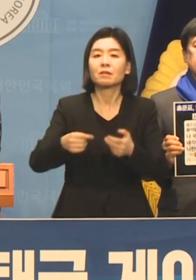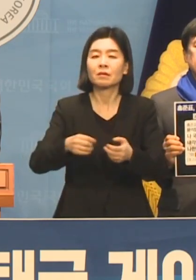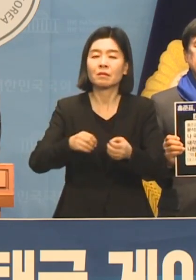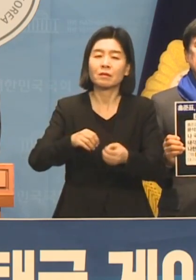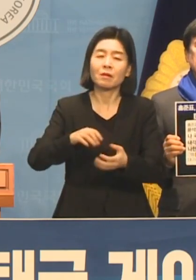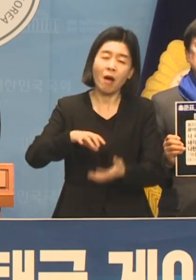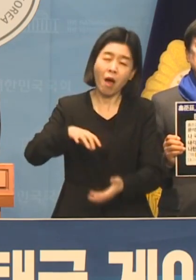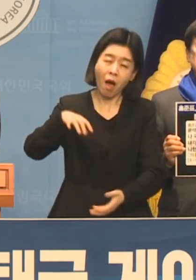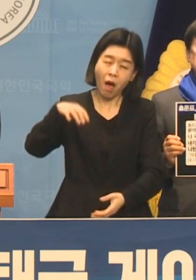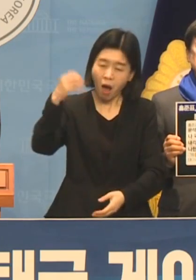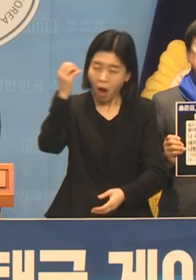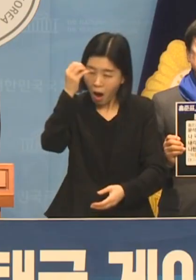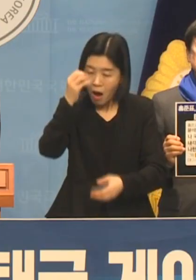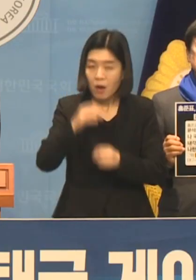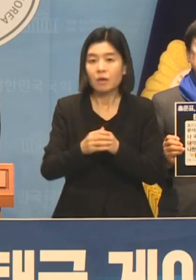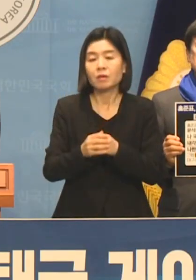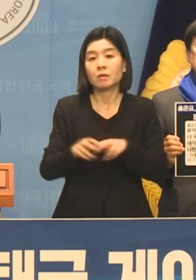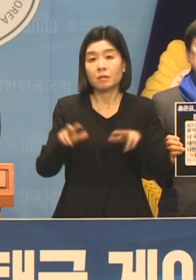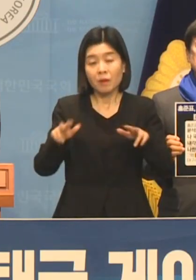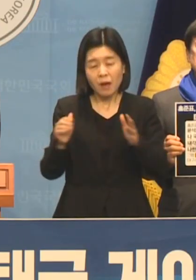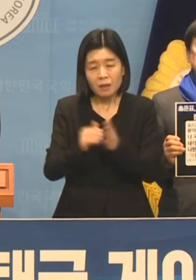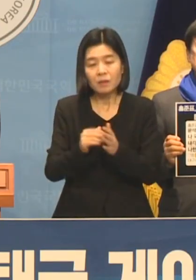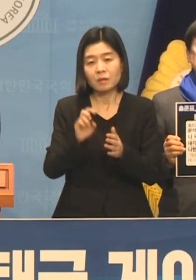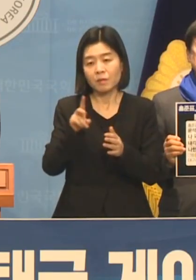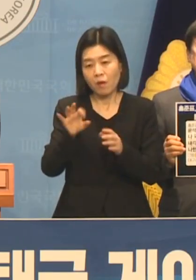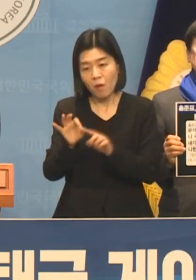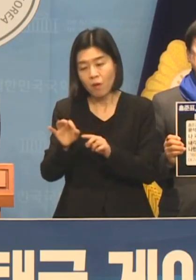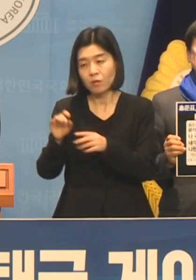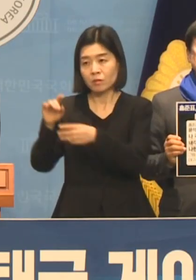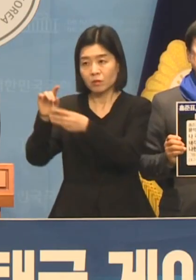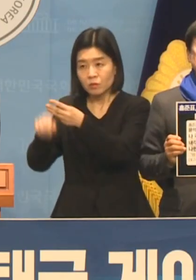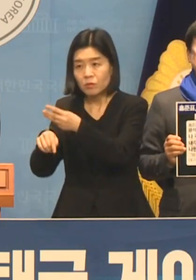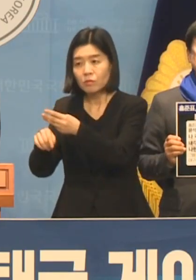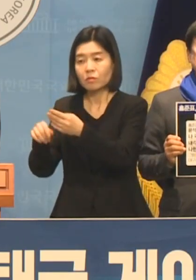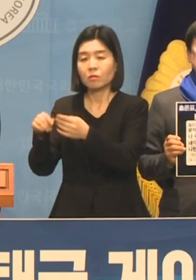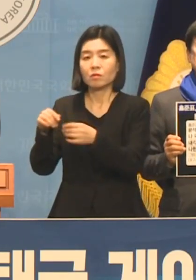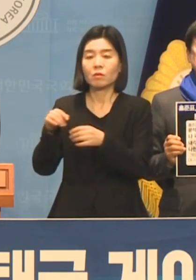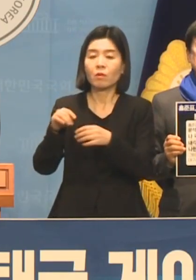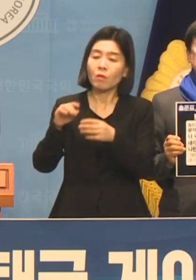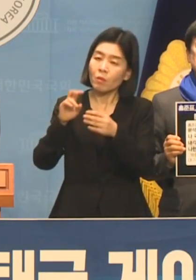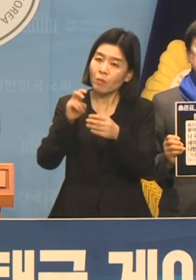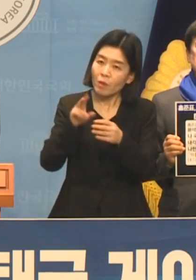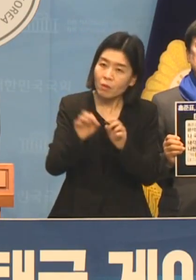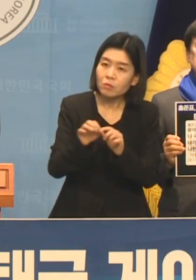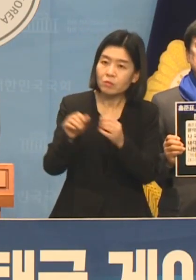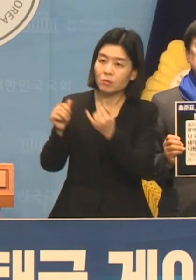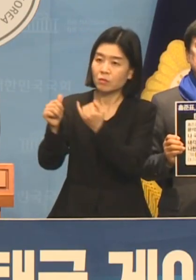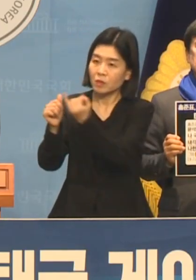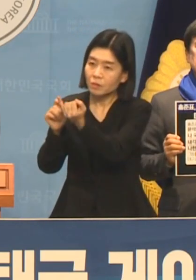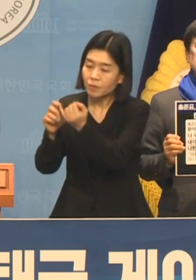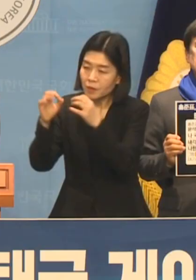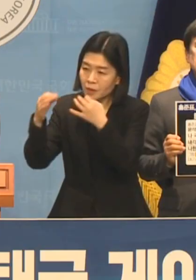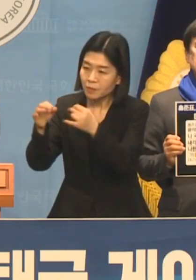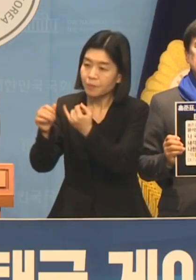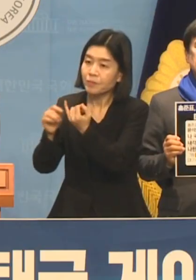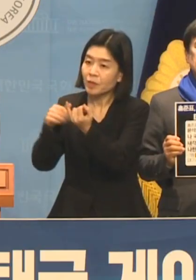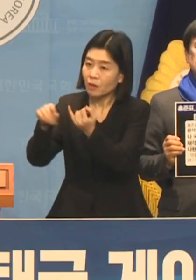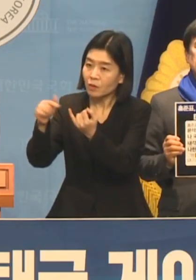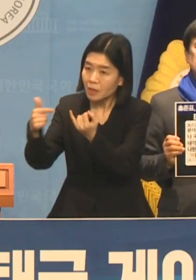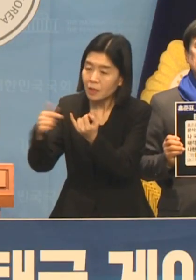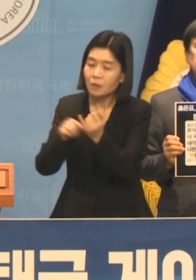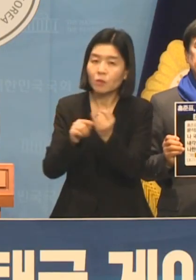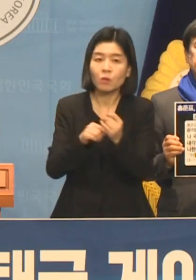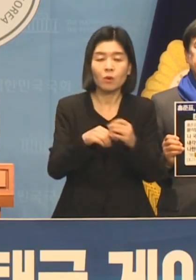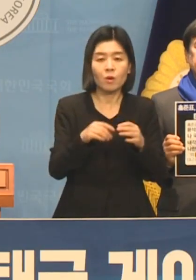적이 없는 명태균, 윤석열, 또 명태균, 김건희의 대화, 그리고 민간인 명 씨가 대통령 부부를 통해